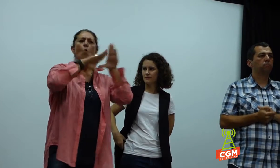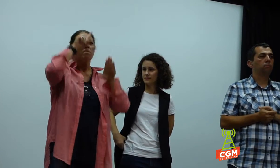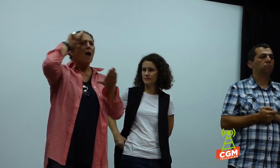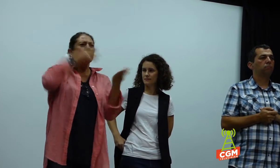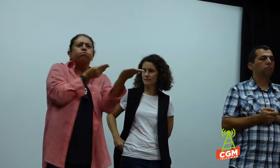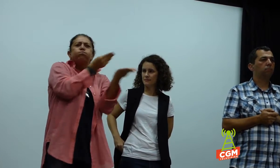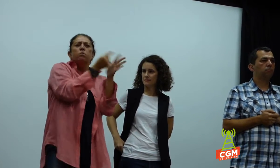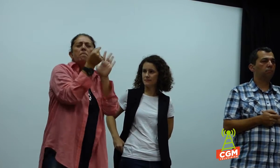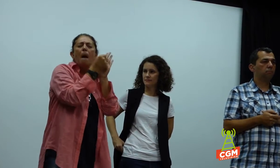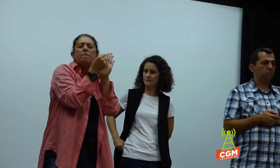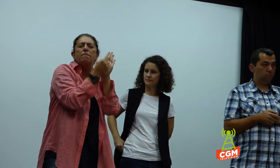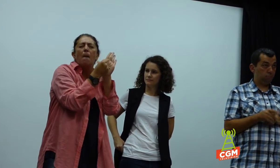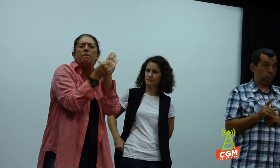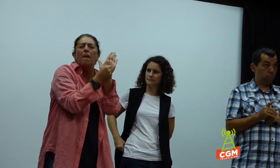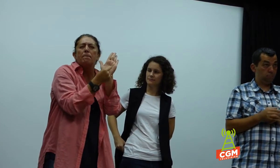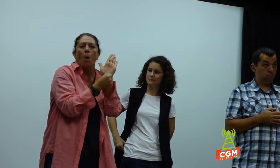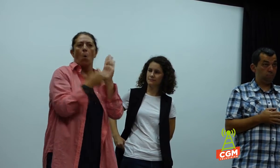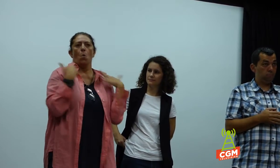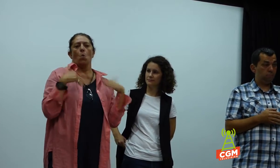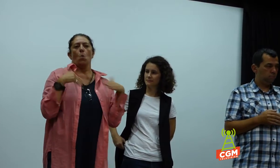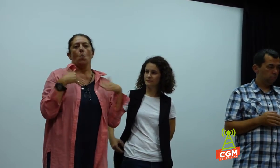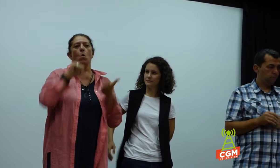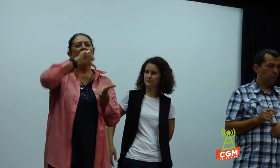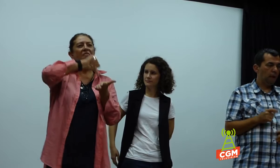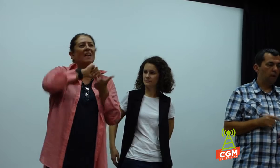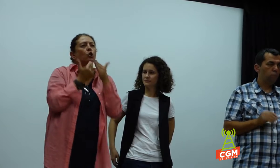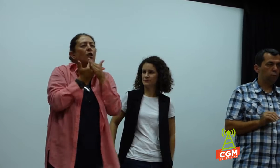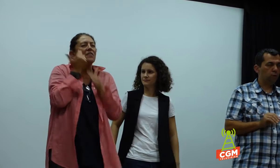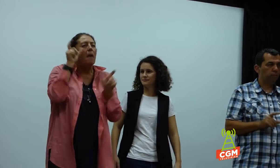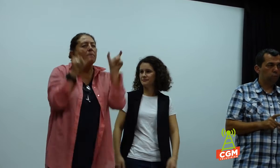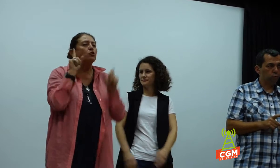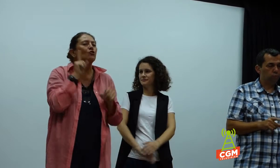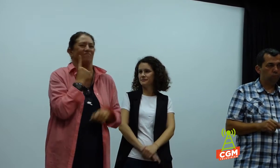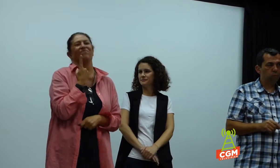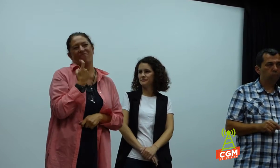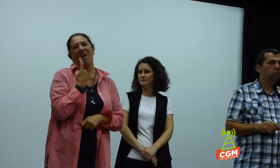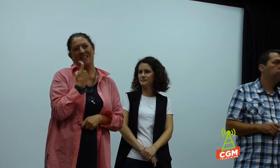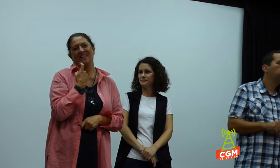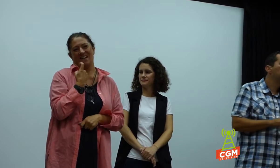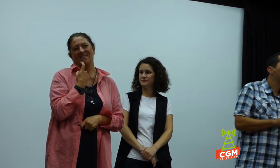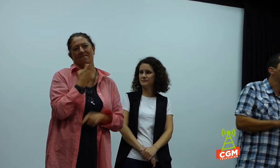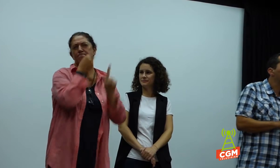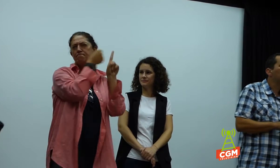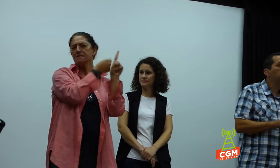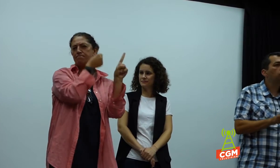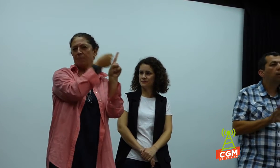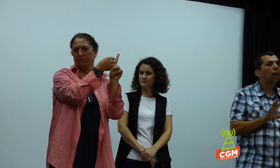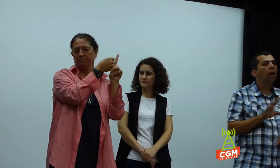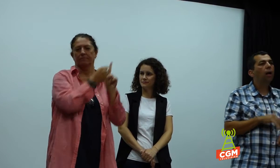Nosotros... desde la federación hemos hecho alguna propuesta ya, pero hay un centro de faltan por